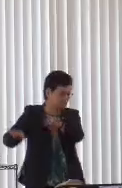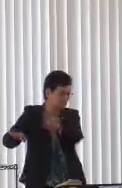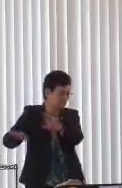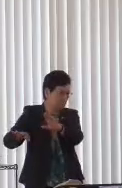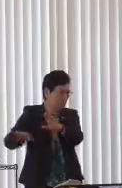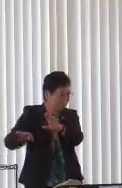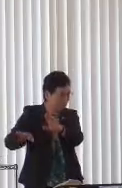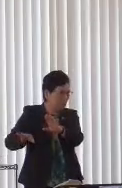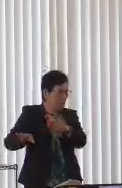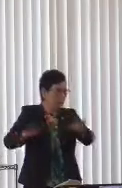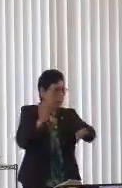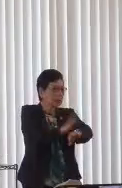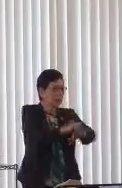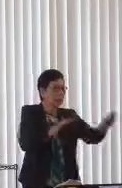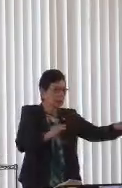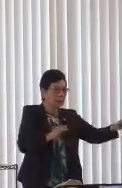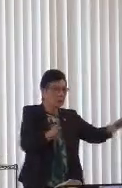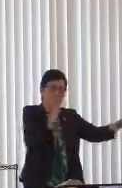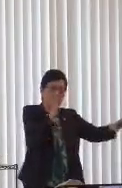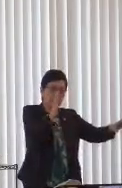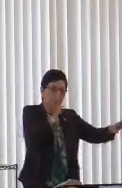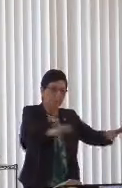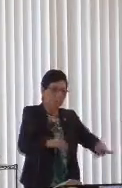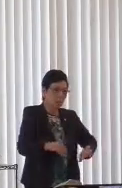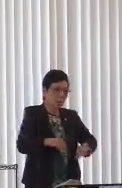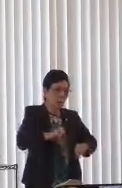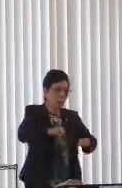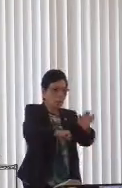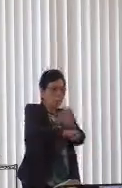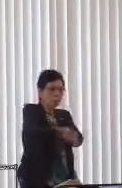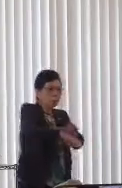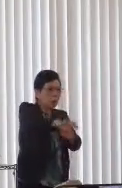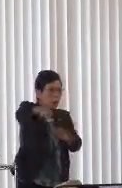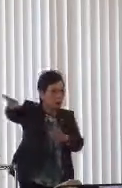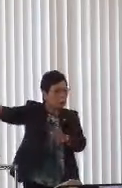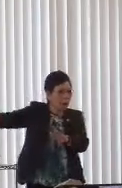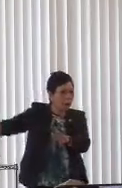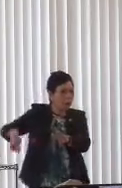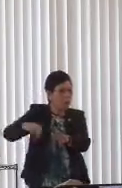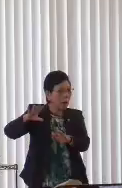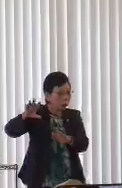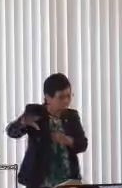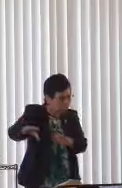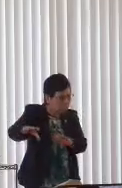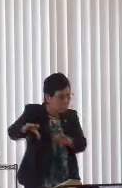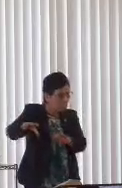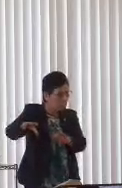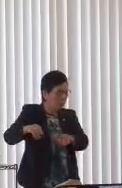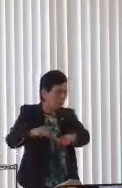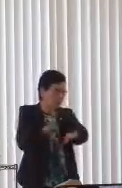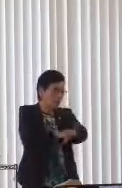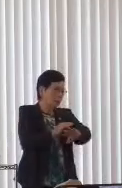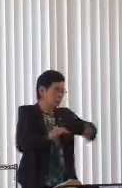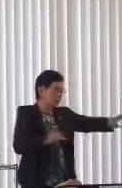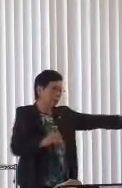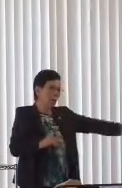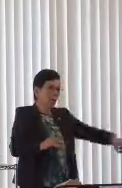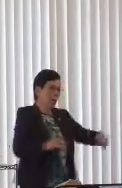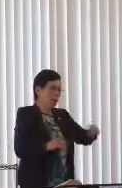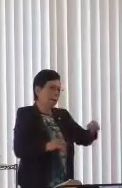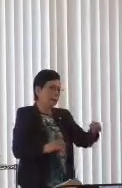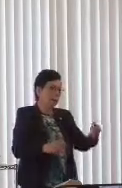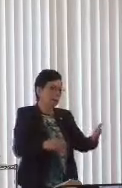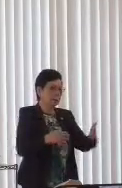のために用意されている国を受け継ぎなさい。お前たちは私が飢えていた時に食べさせ、喉が渇いていた時に飲ませ